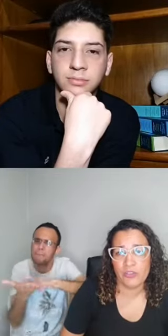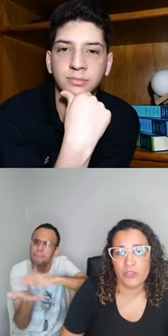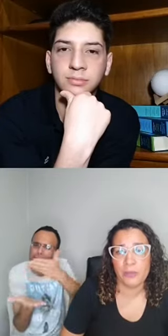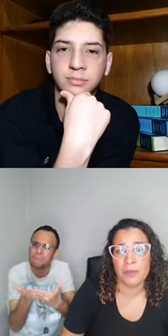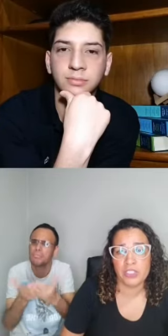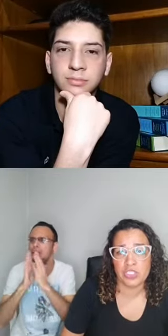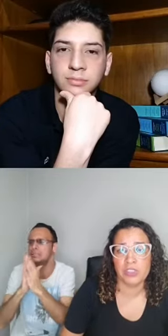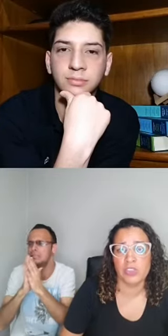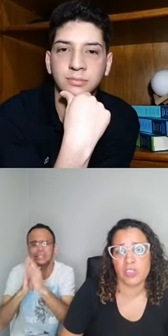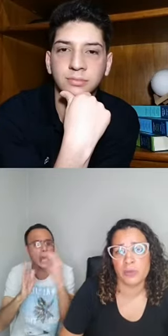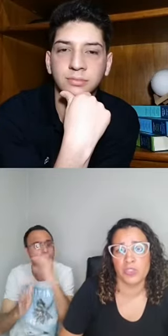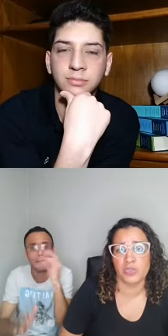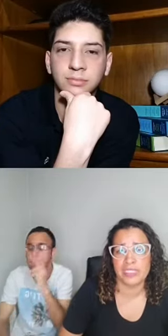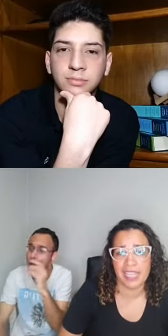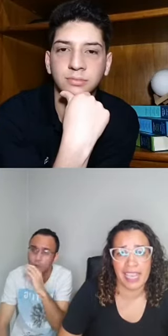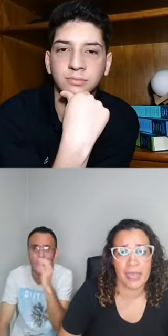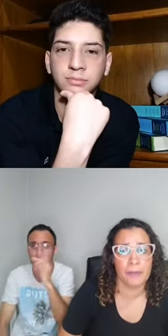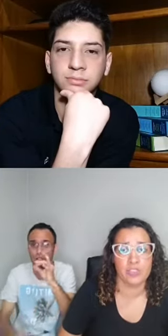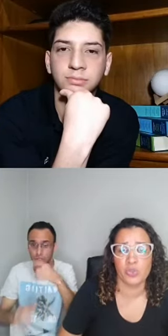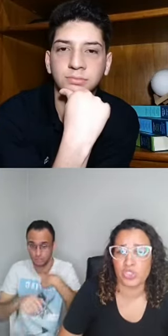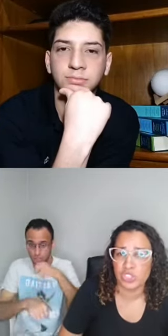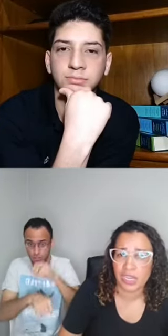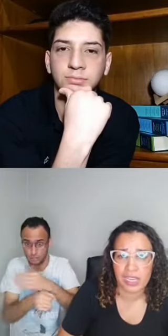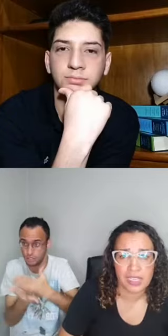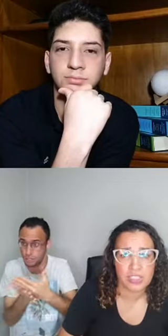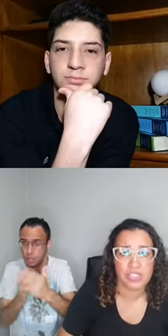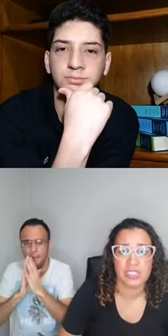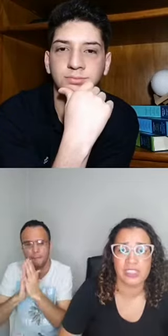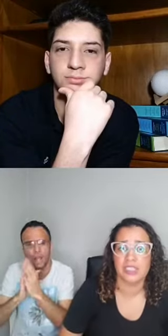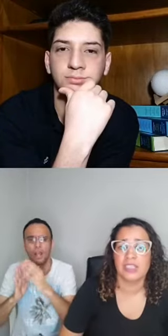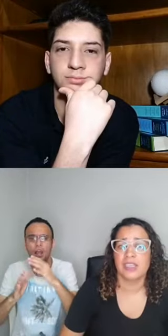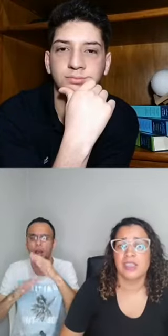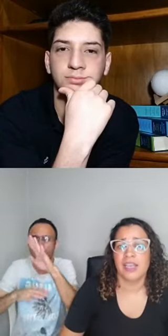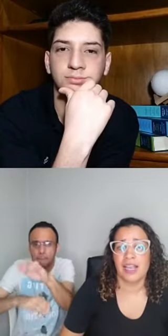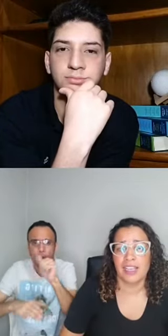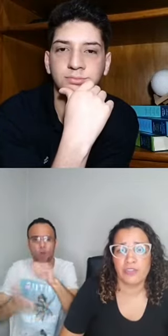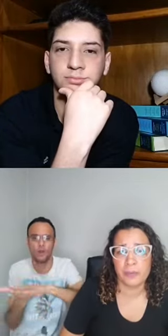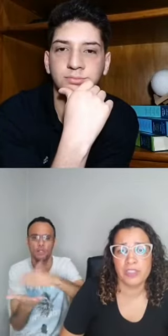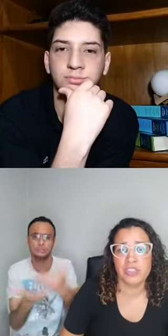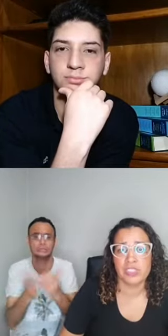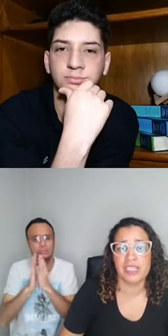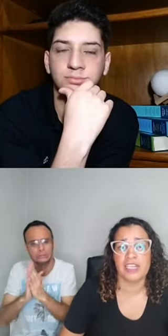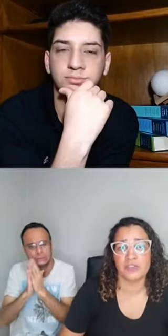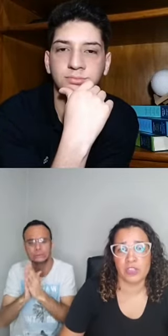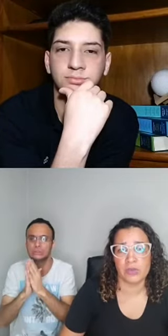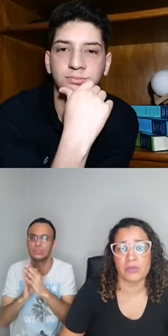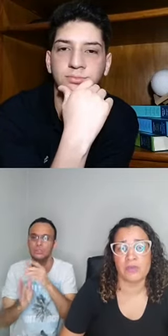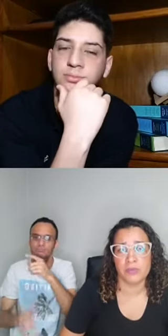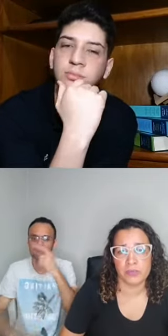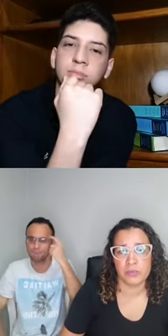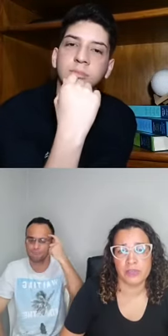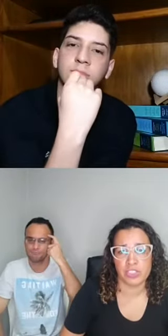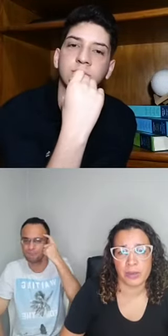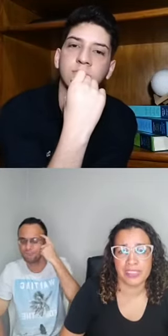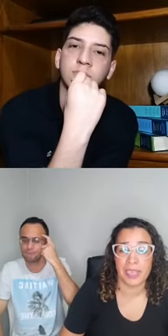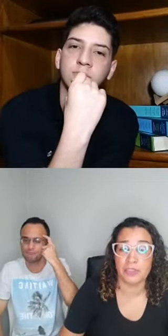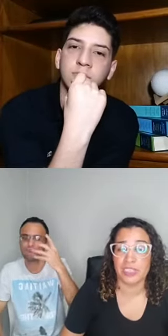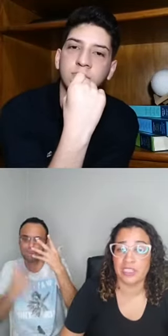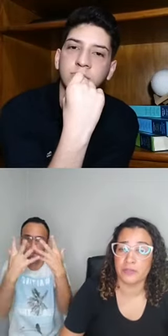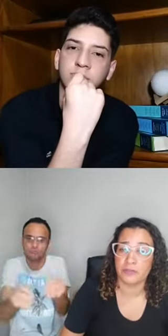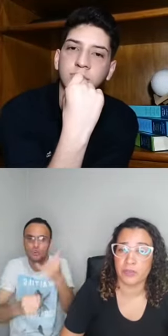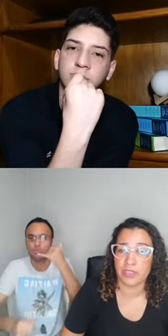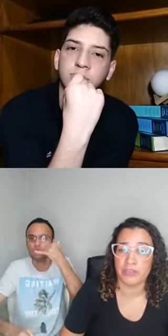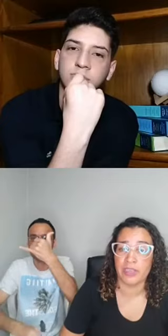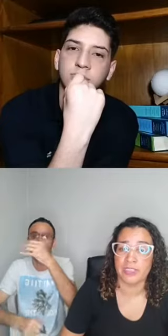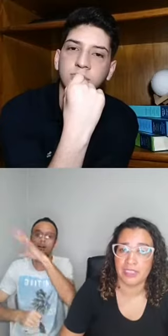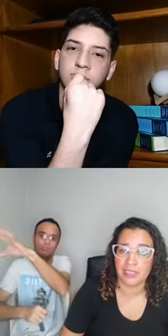aí eu fui pedir, nossa, eu preciso de um intérprete urgente. Aí eu fui pedindo, aí eles foi chamar um intérprete, aí